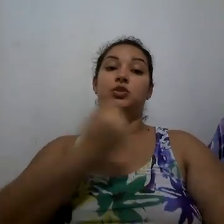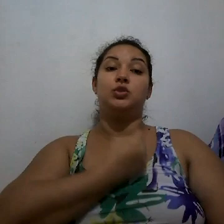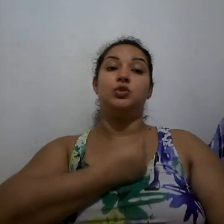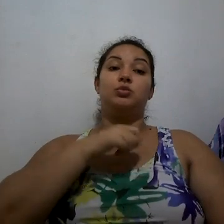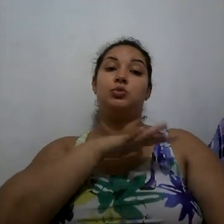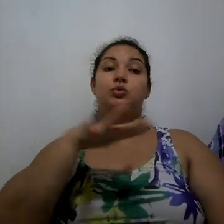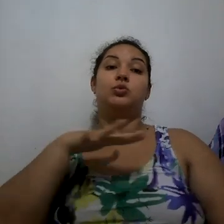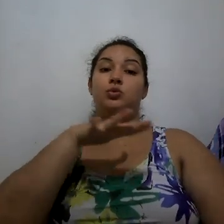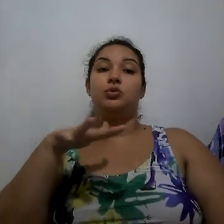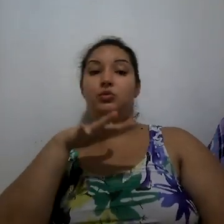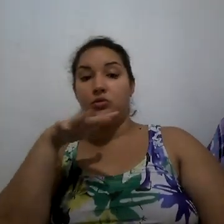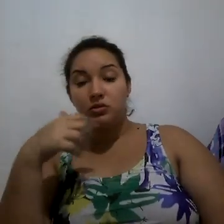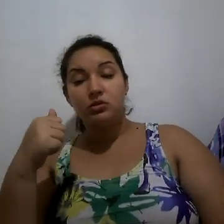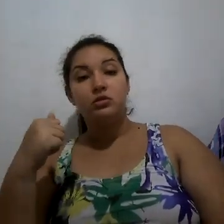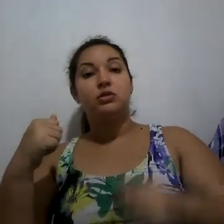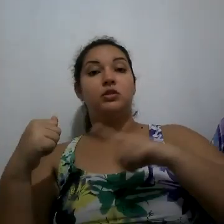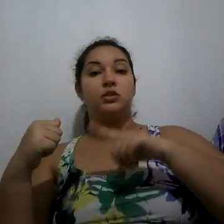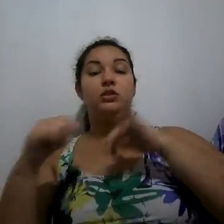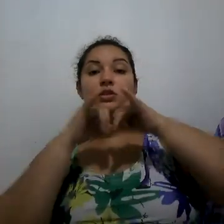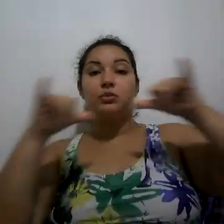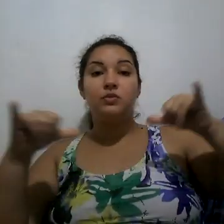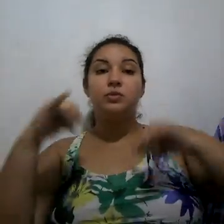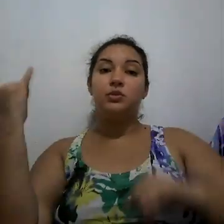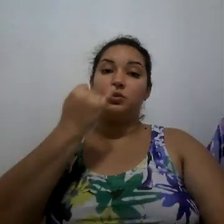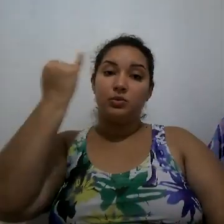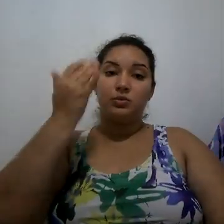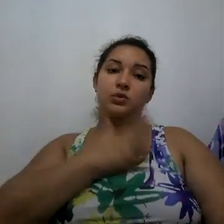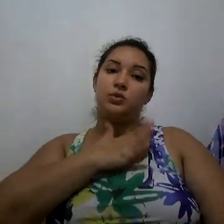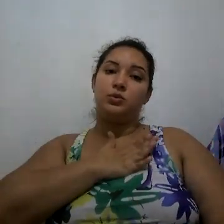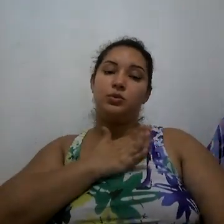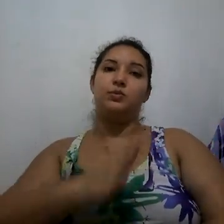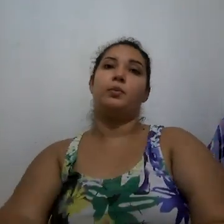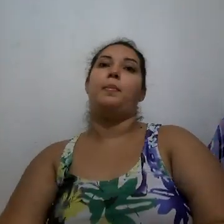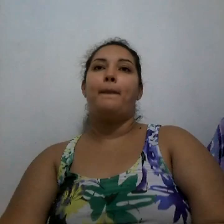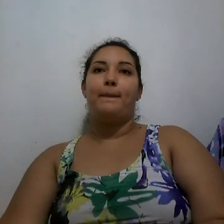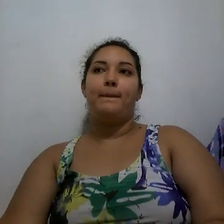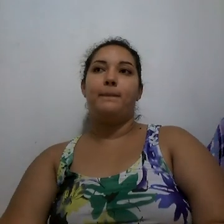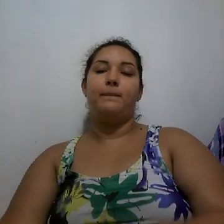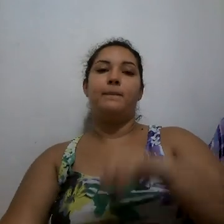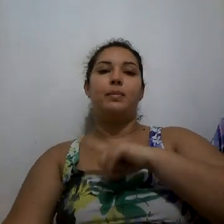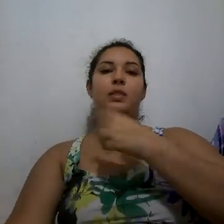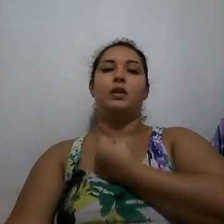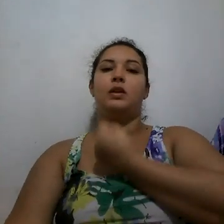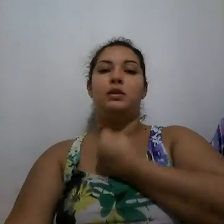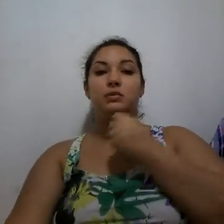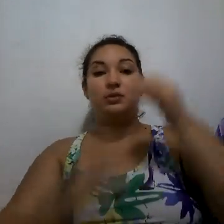vão fornecer uma informação importante para mim. Ele é um número preciso, necessário. Eu preciso ter todos esses